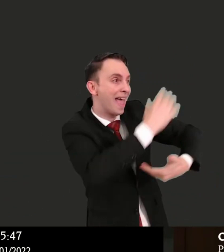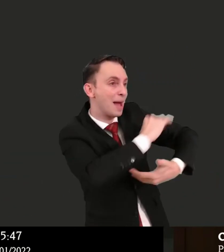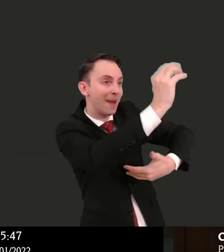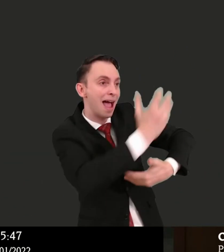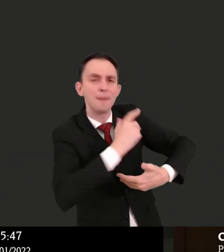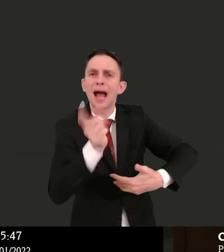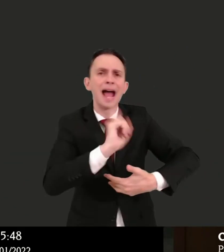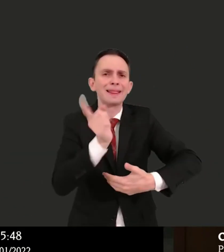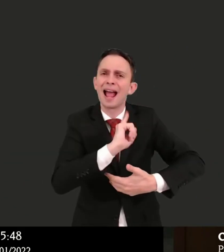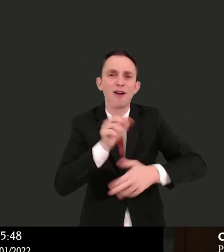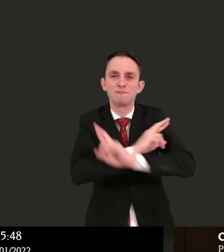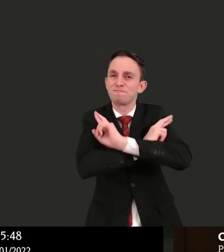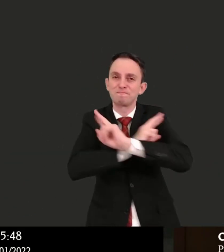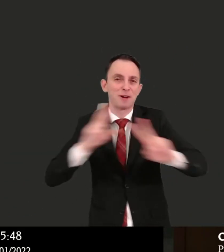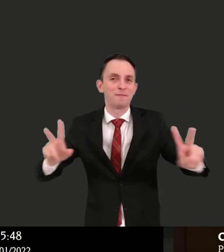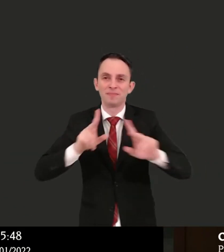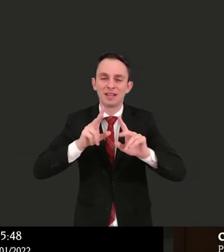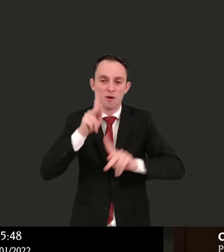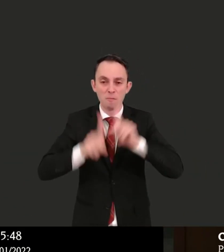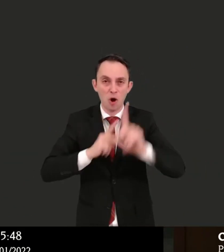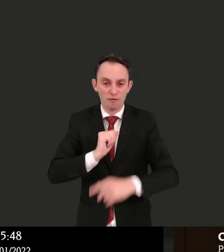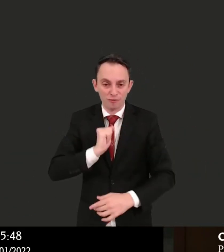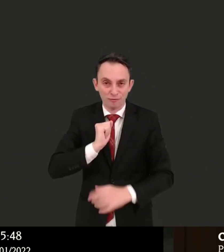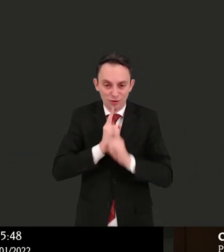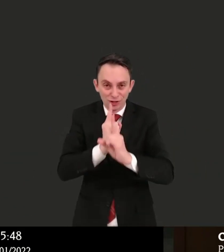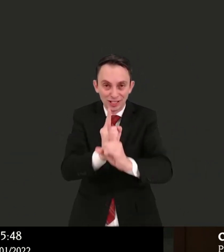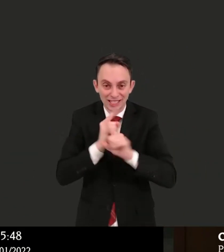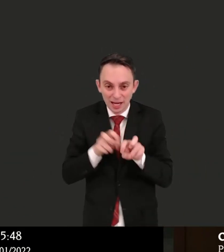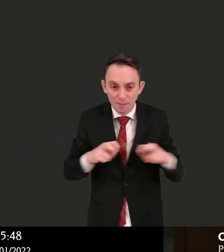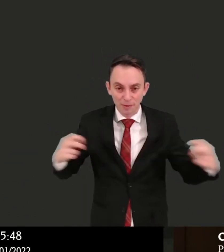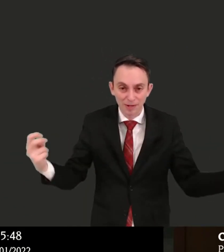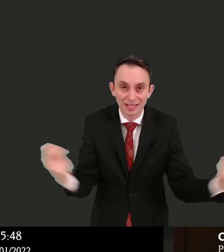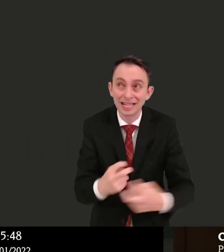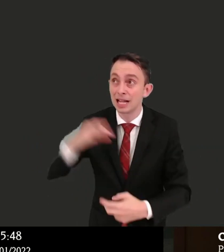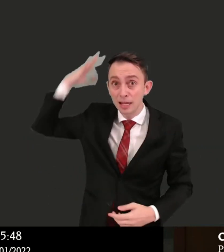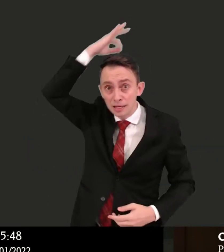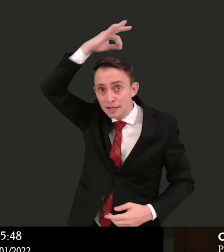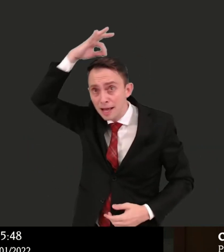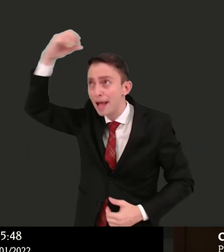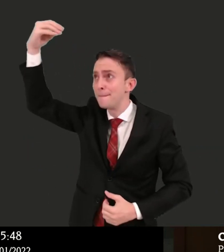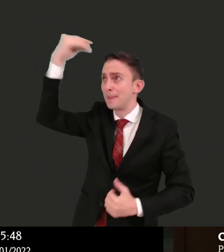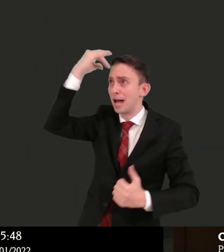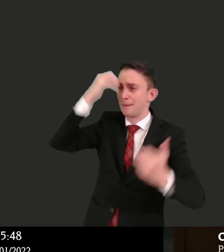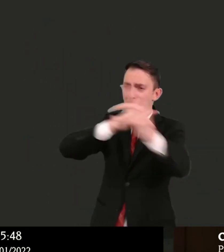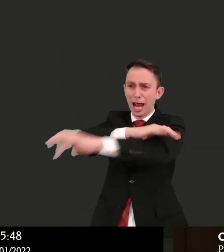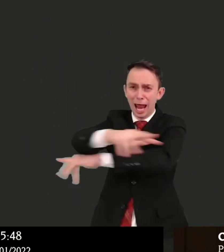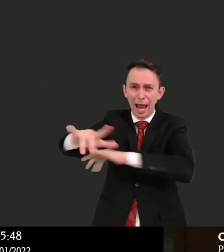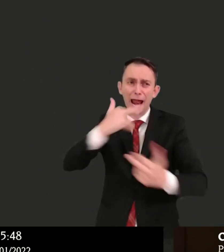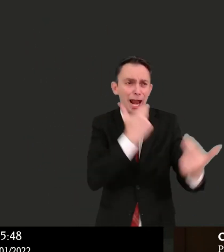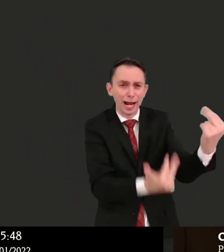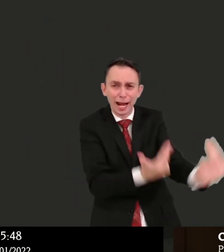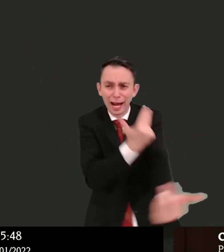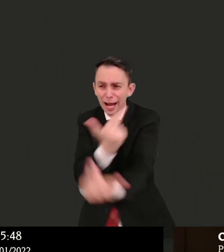para os seus companheiros numa linguagem, numa língua que eles não sabiam falar, um idioma que eles não dominavam, mas pelo Espírito Santo eles